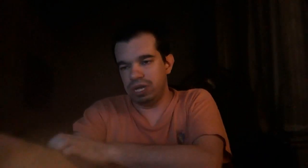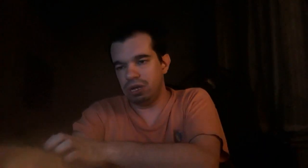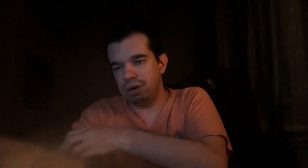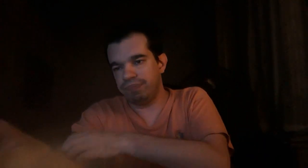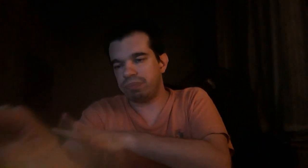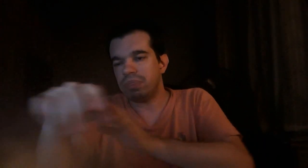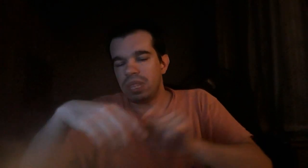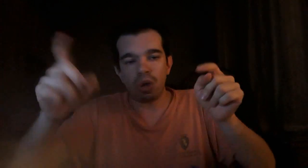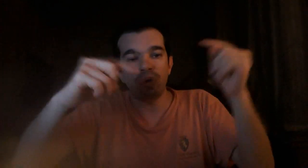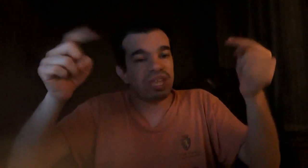video,